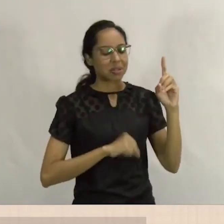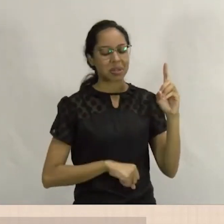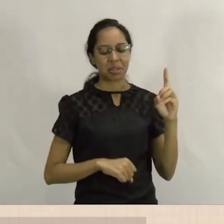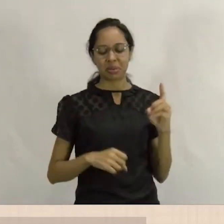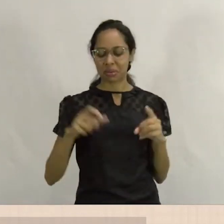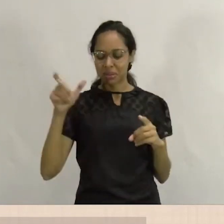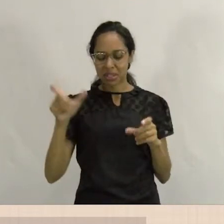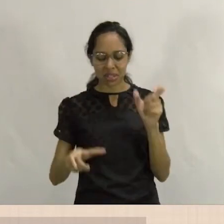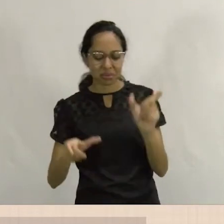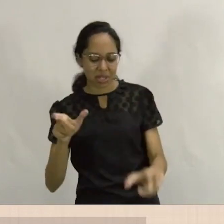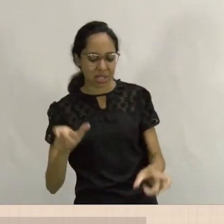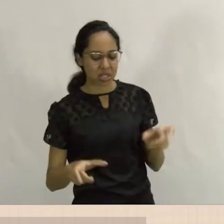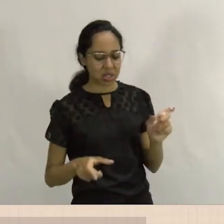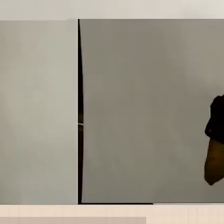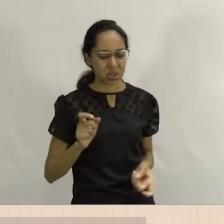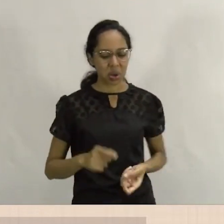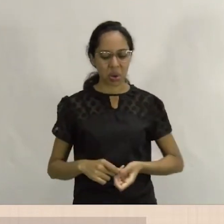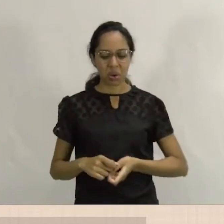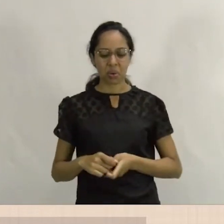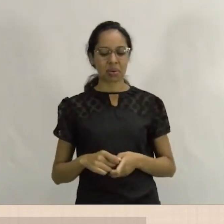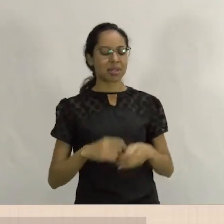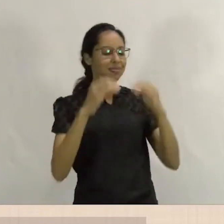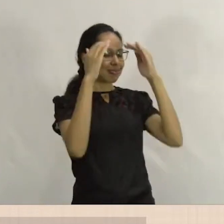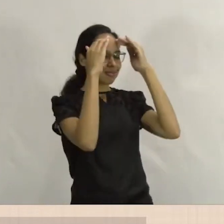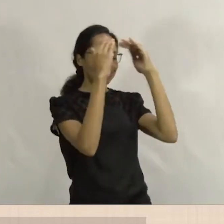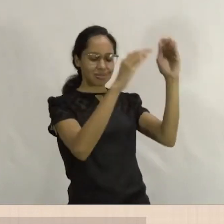insolentes, não tem temor algum,